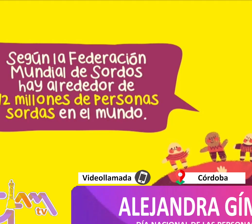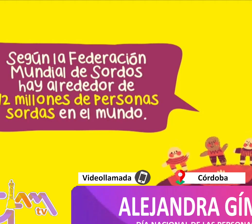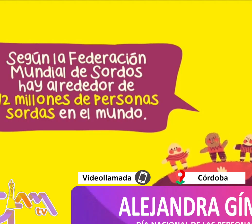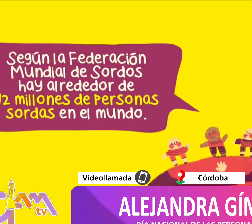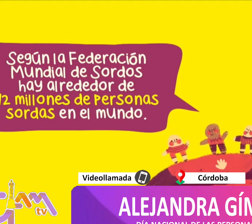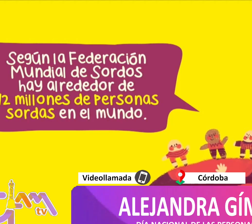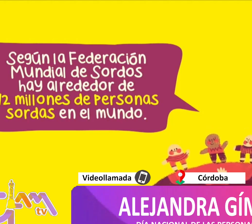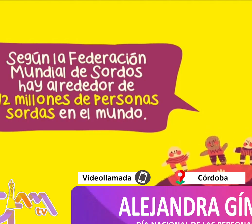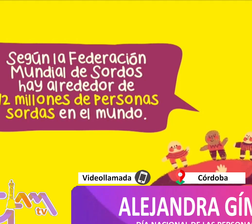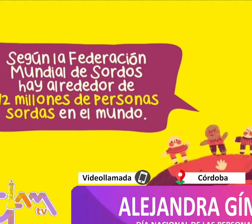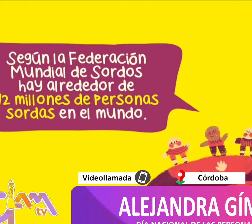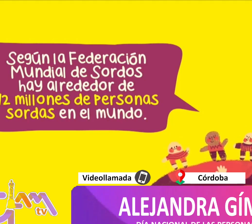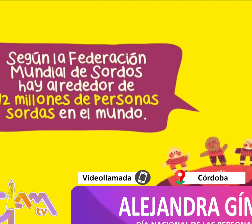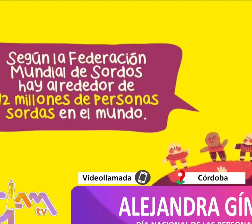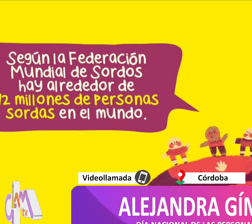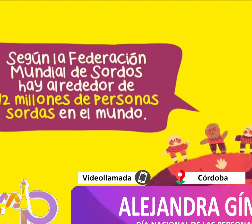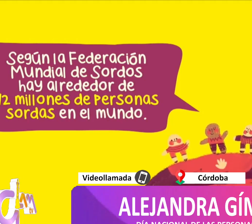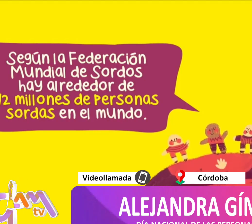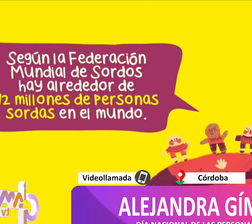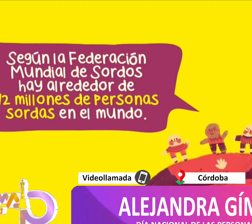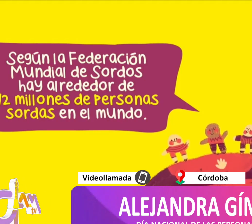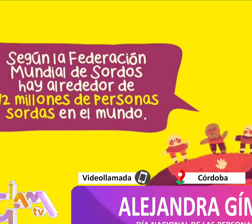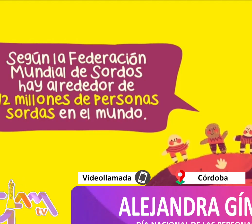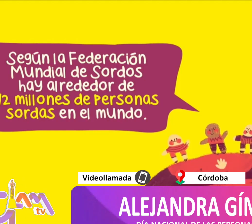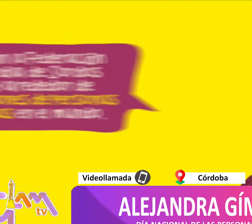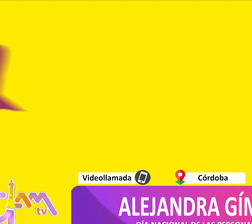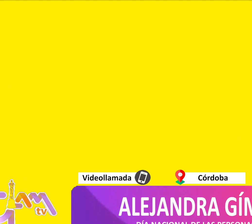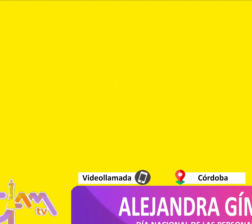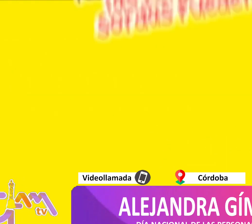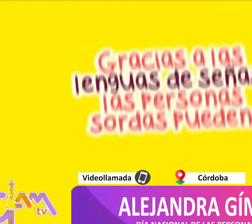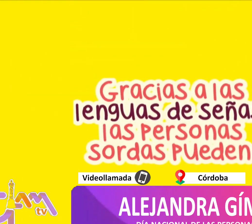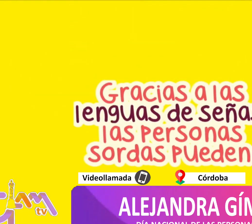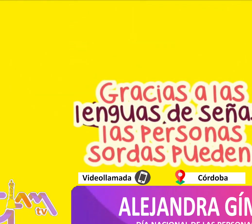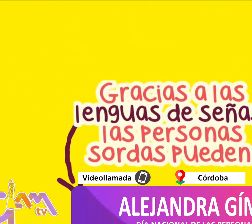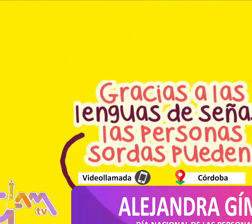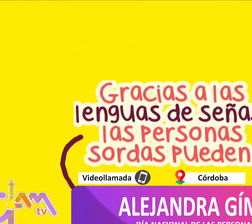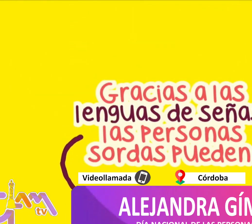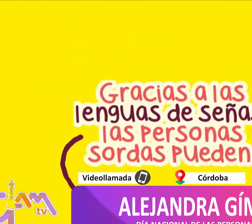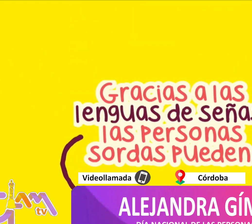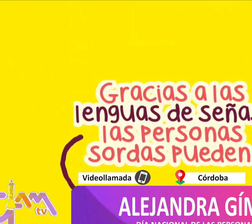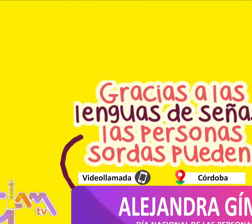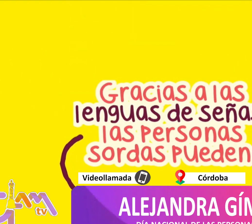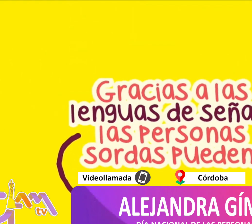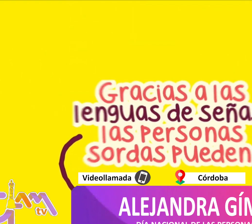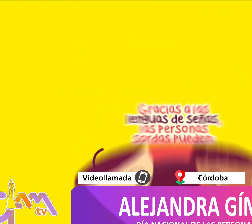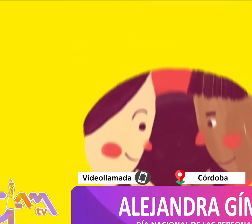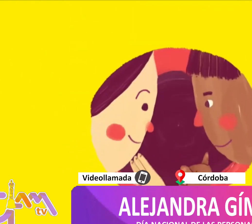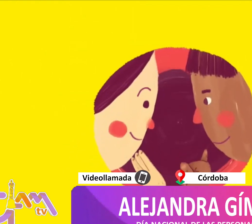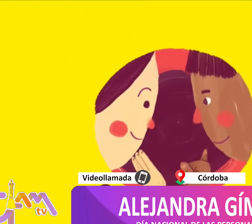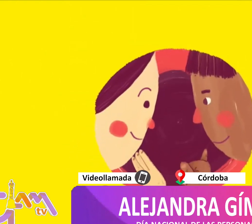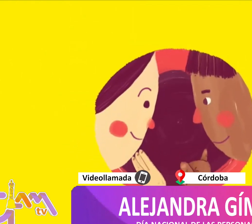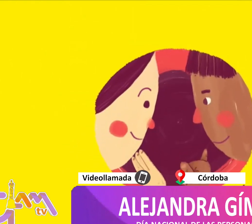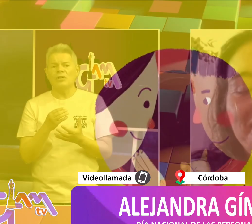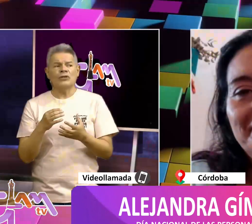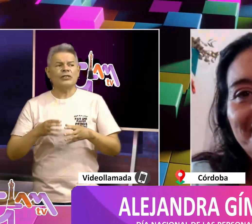Vale, estábamos viendo las imágenes, así que ahí está. Ahora sí, no, la verdad que estabas diciendo que no se hacía nada. Yo creo que hay que